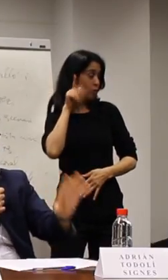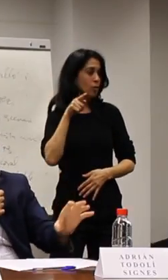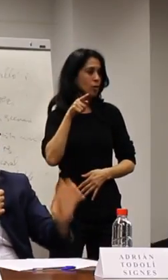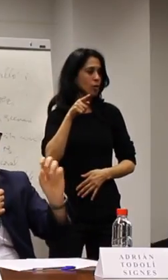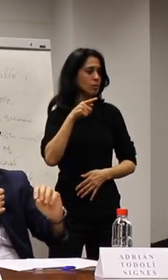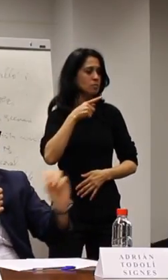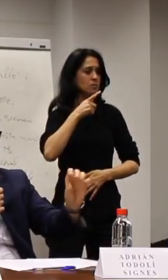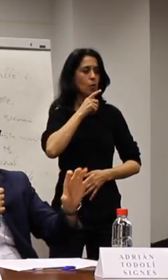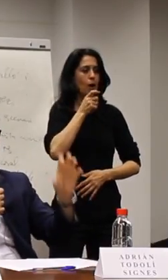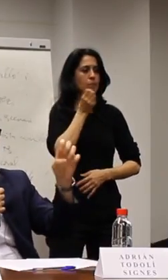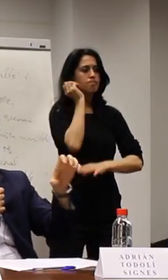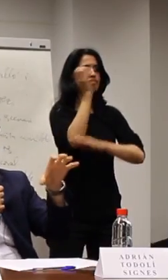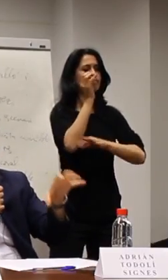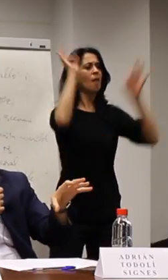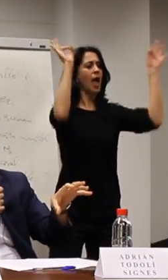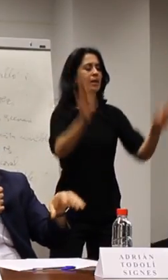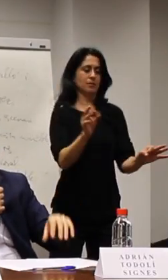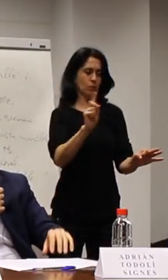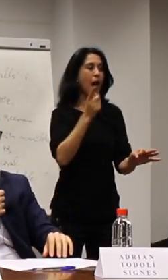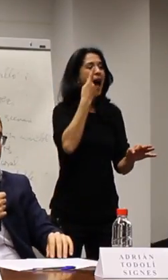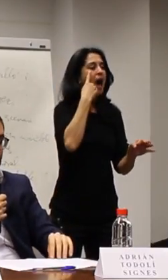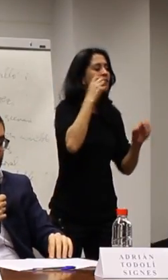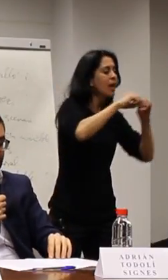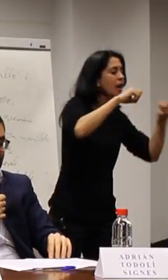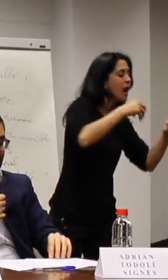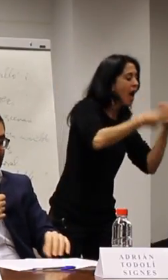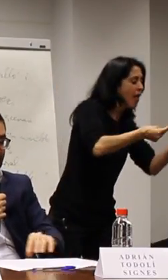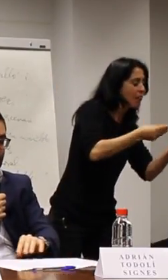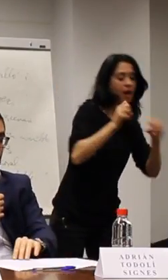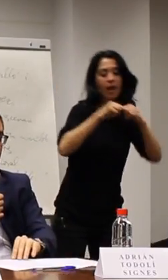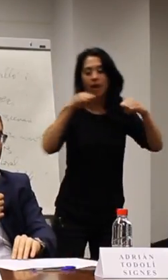decir cosas definitivas. Hay que ver exactamente qué hace la plataforma. Pero